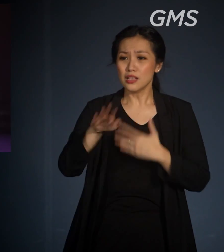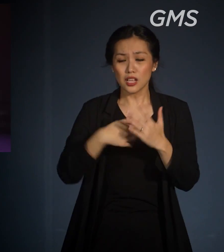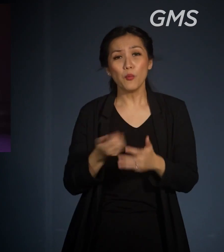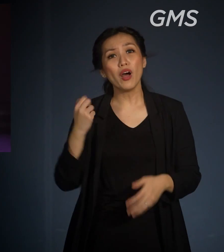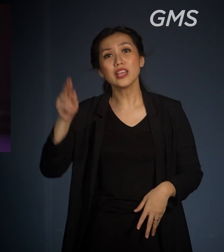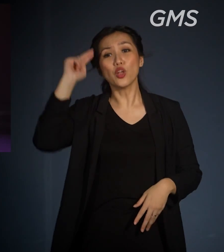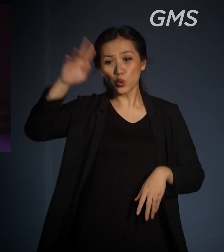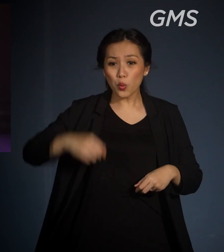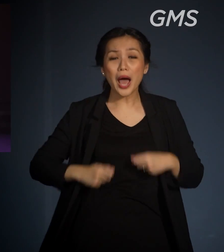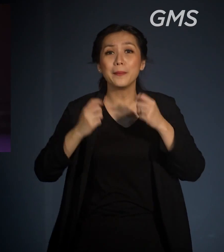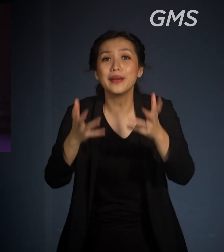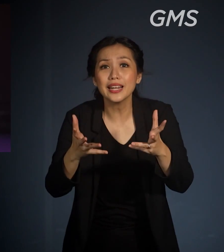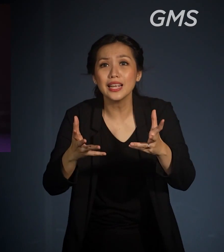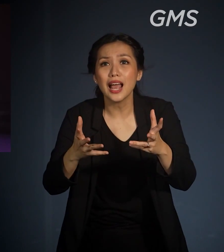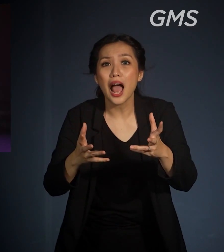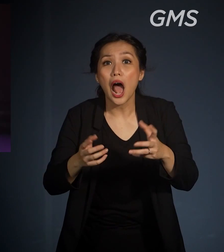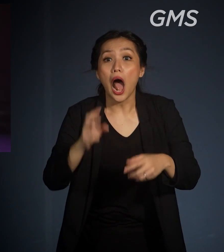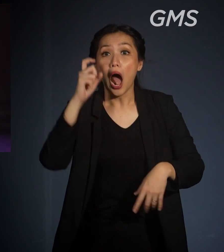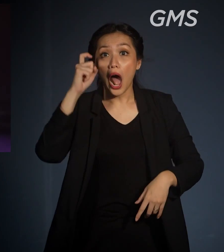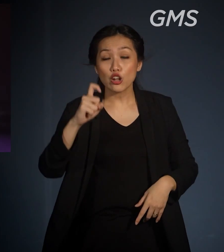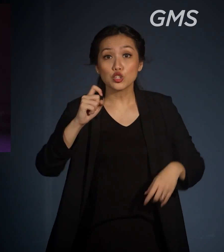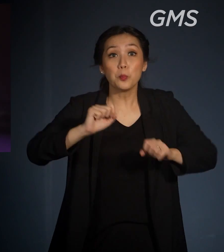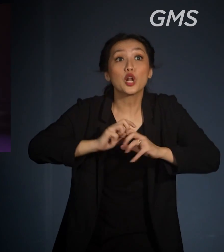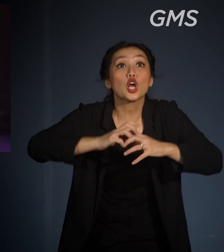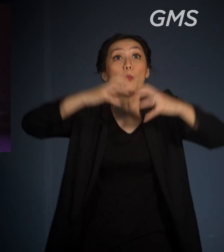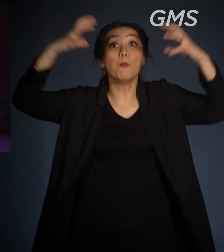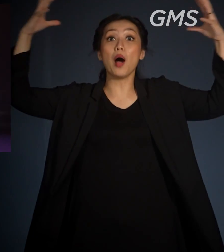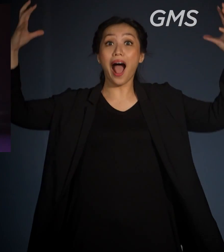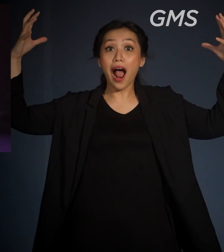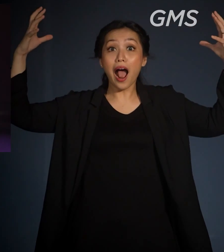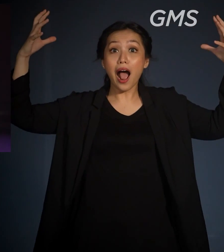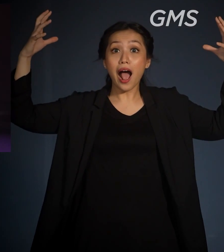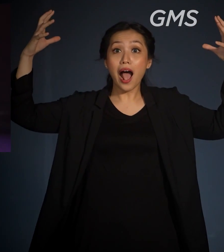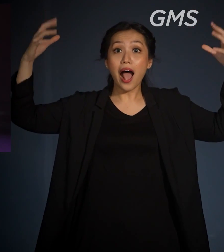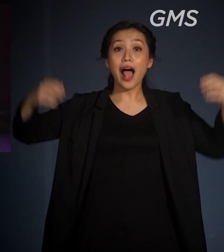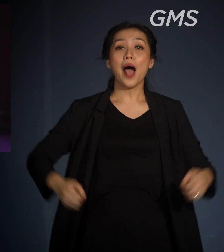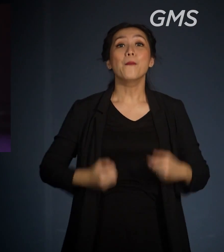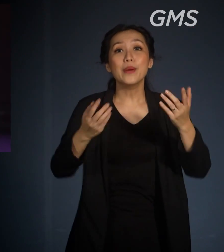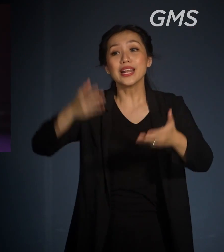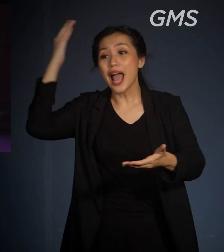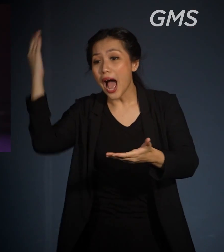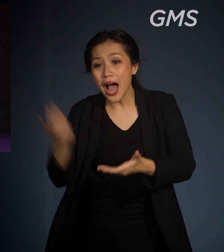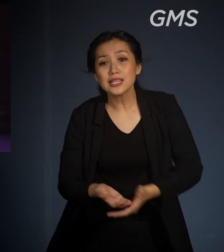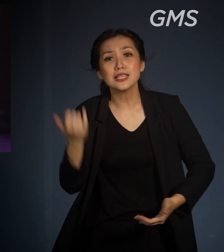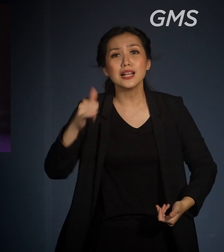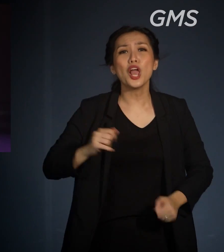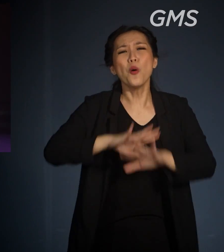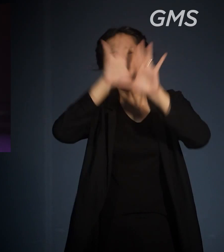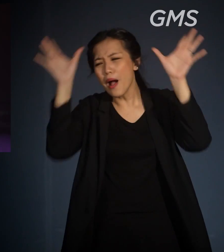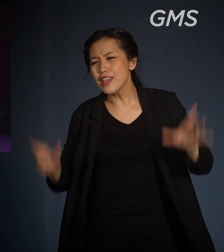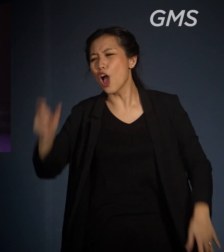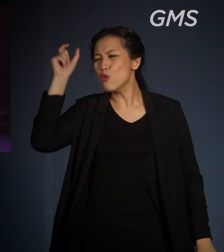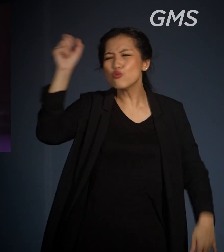kehidupan Anda, itu berkembang dan berkembang, sehingga menghasilkan buah yang banyak bagi kerajaan Allah.